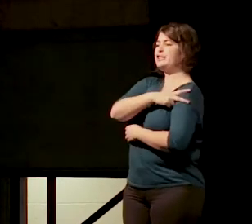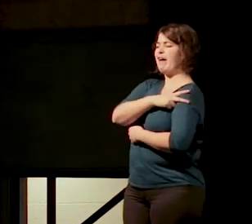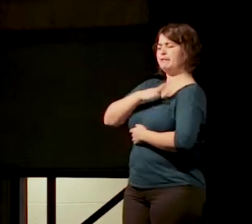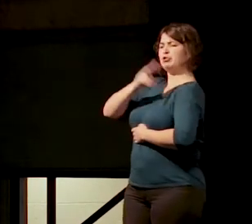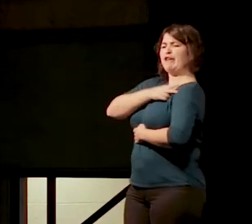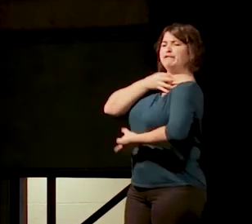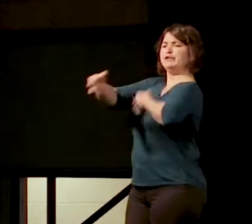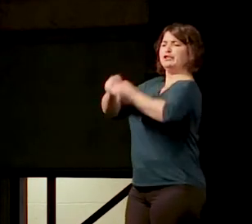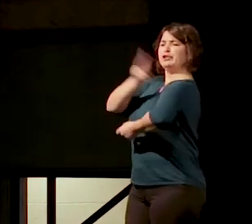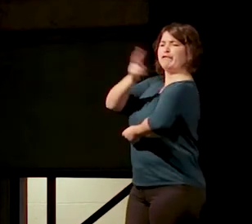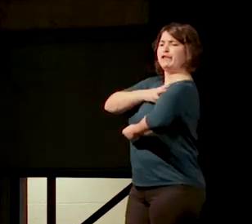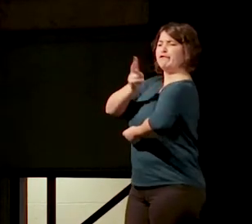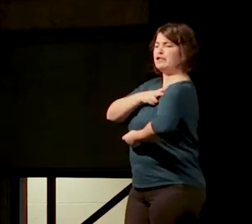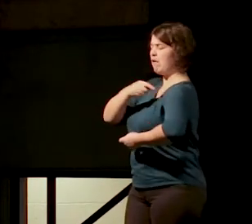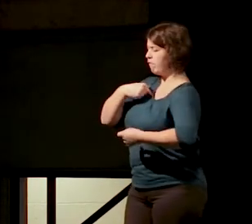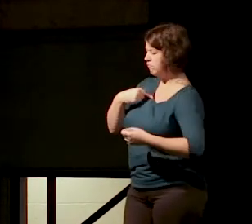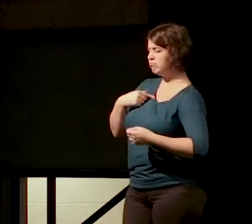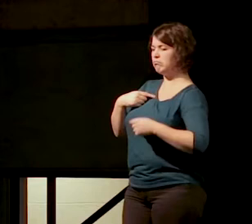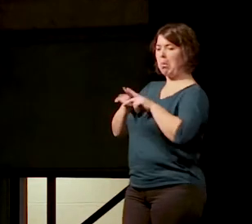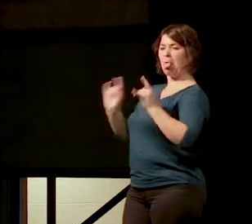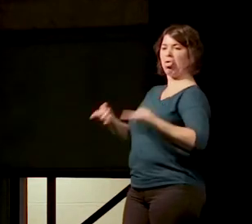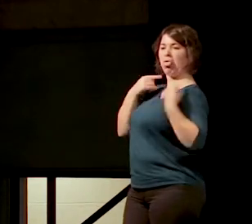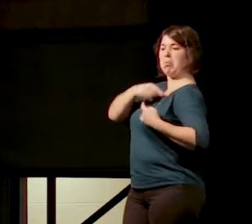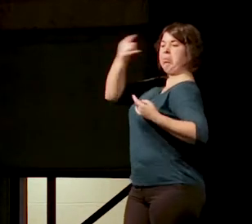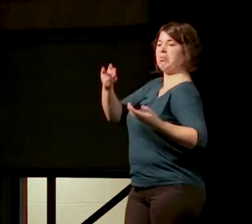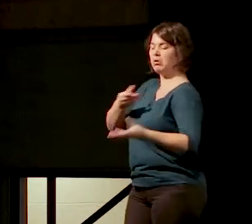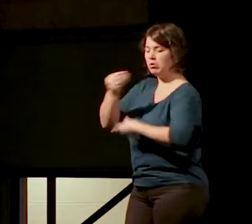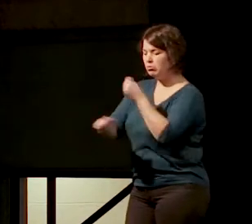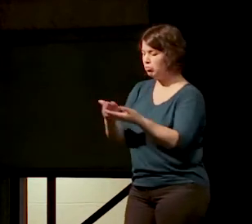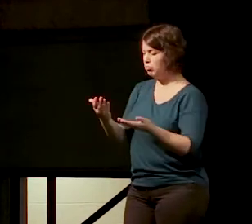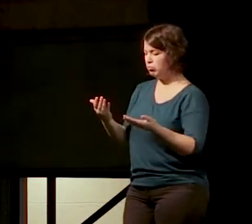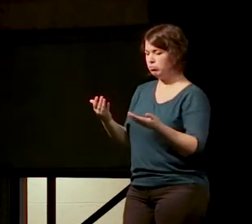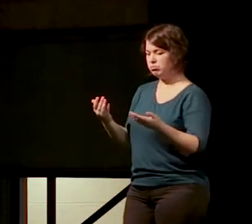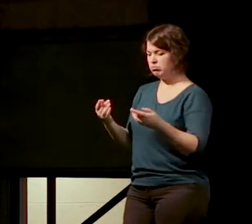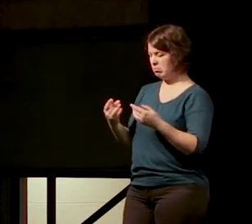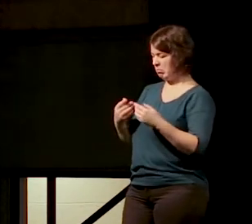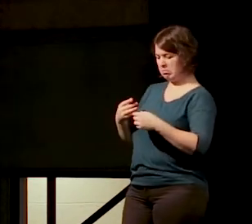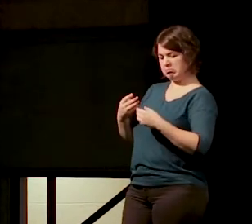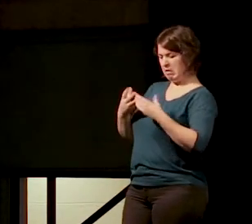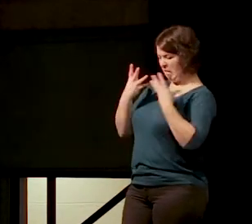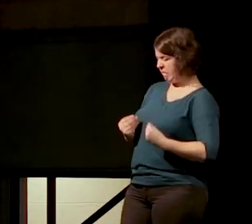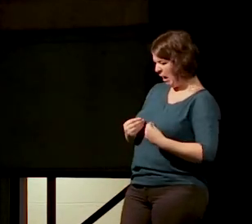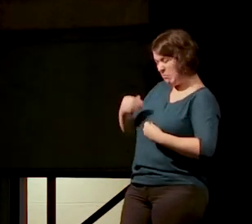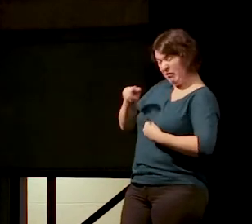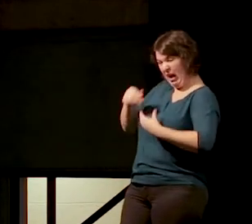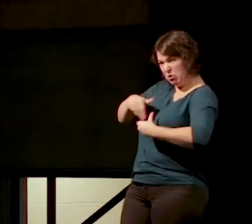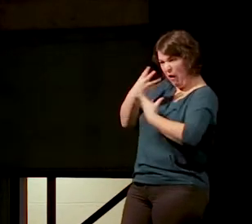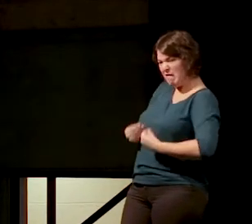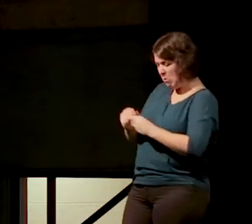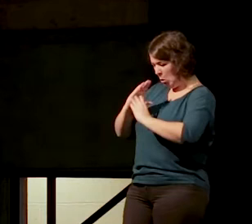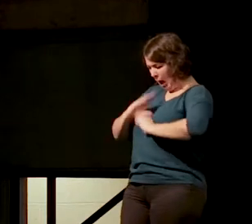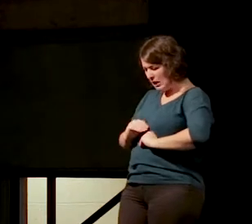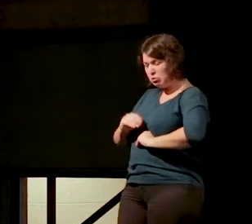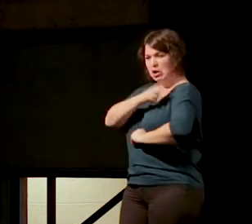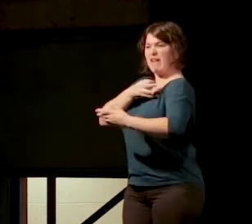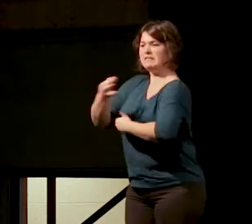qu'il est le chef, qu'il en devient imbu, ou s'il le fait par doute, par faiblesse, ou encore pour se rassurer, s'il n'assume